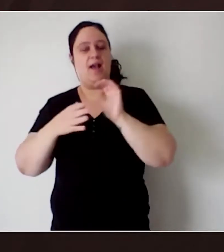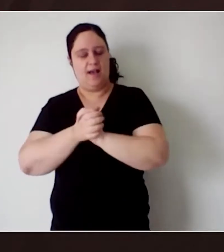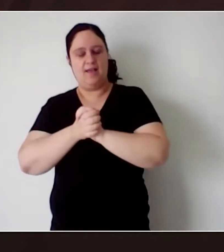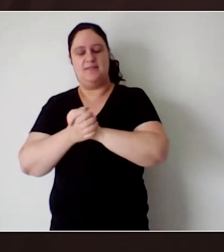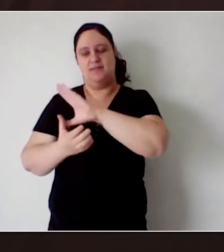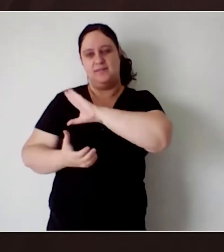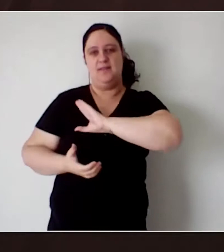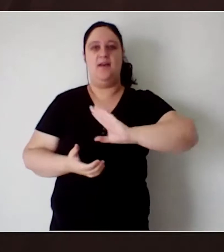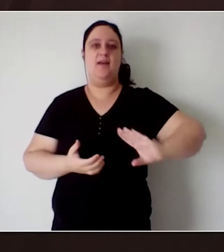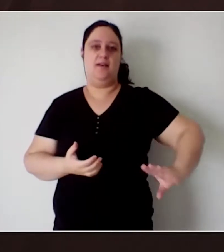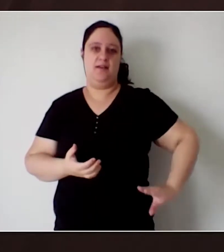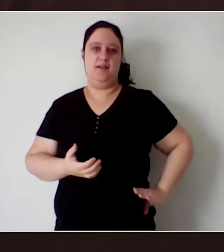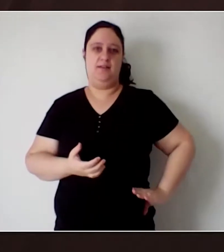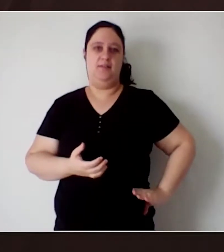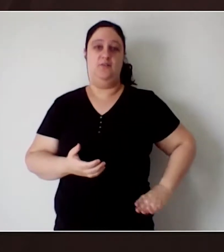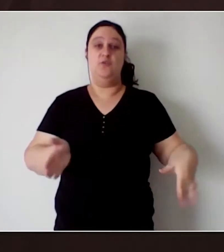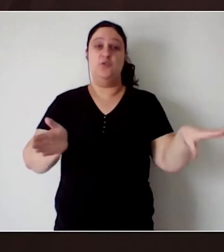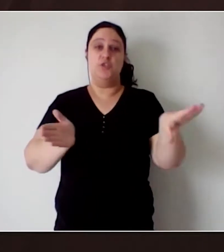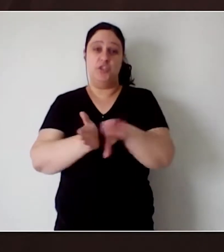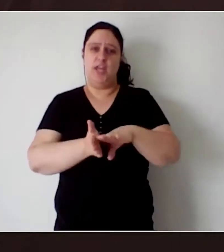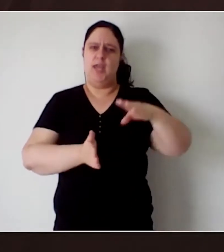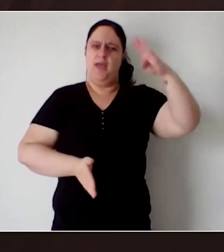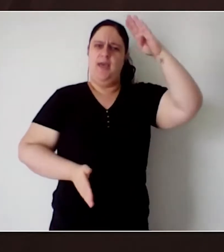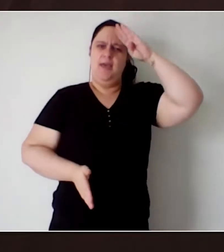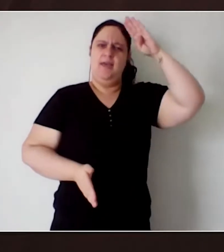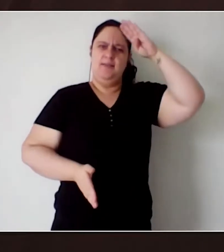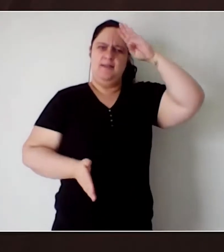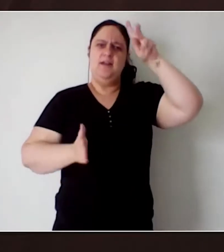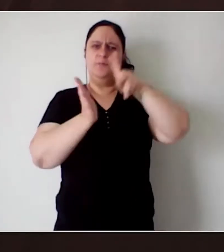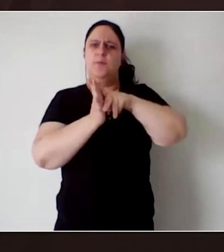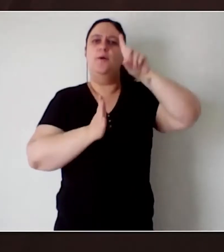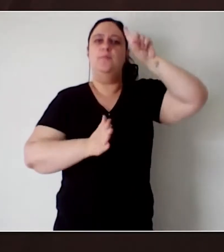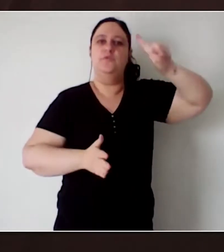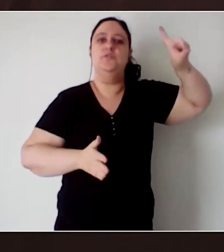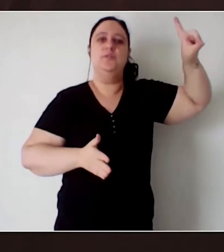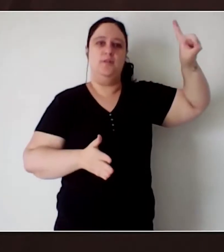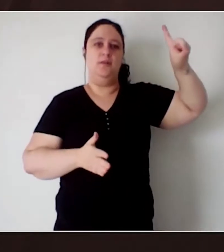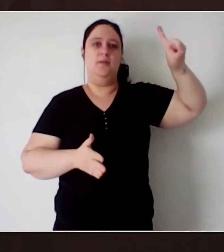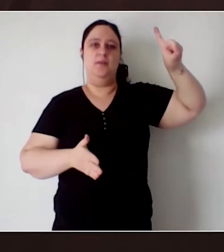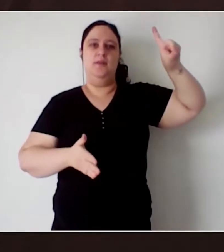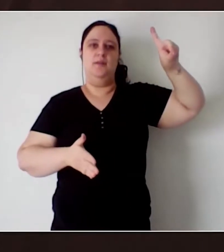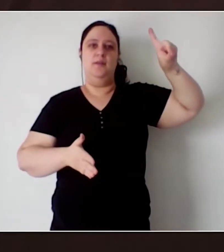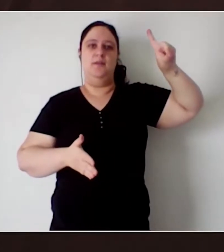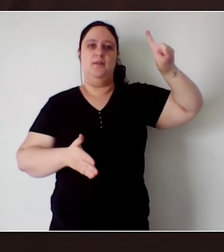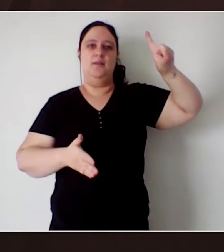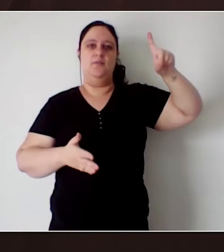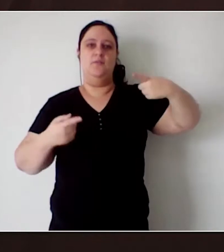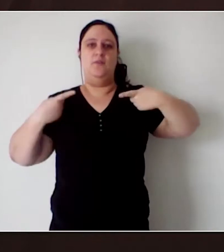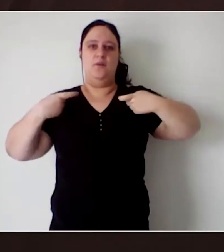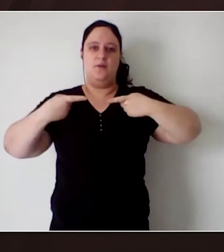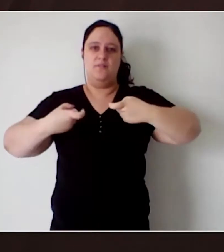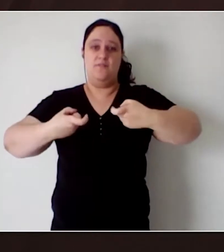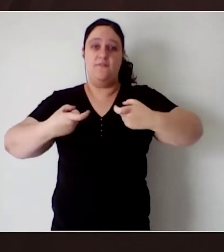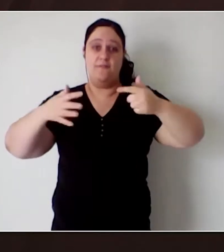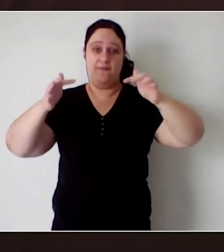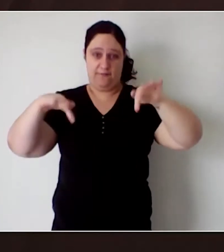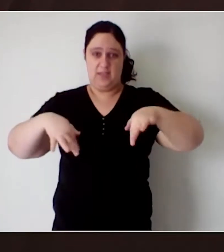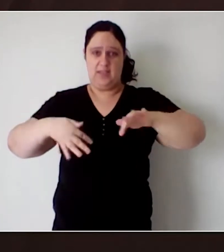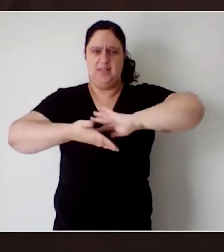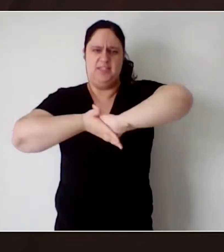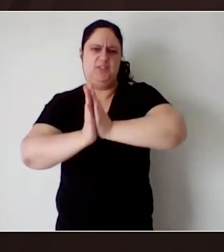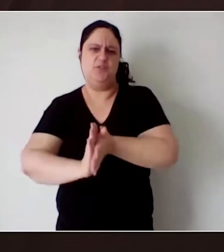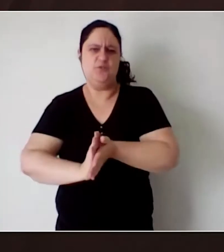que vai derrotar na última batalha, que é a batalha de Armagedon, anticristo e os